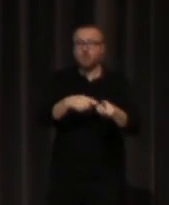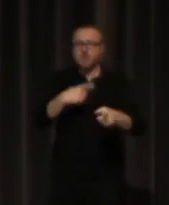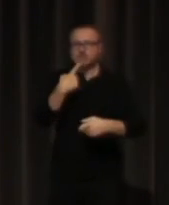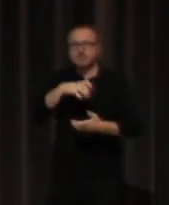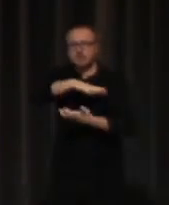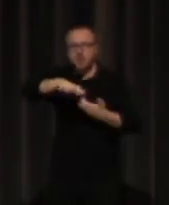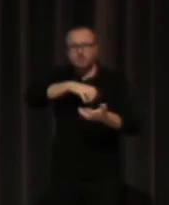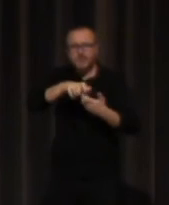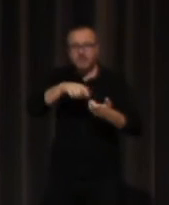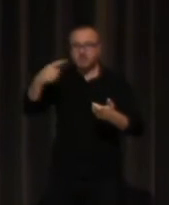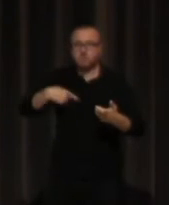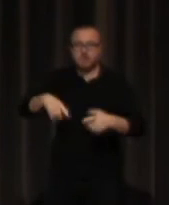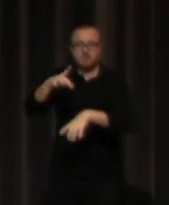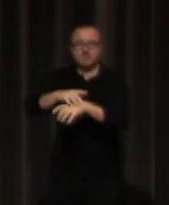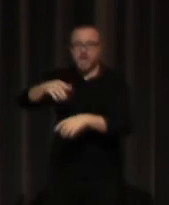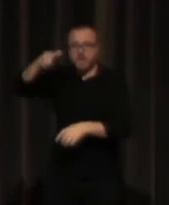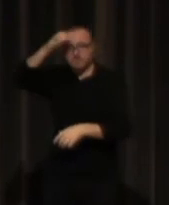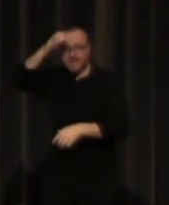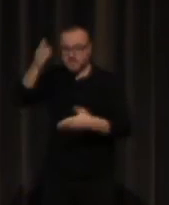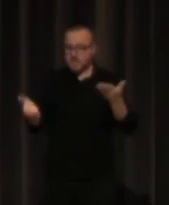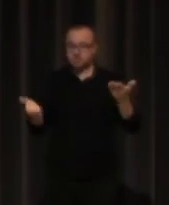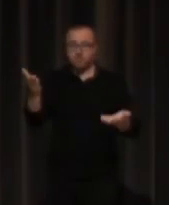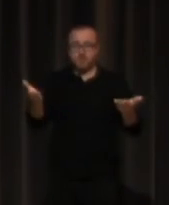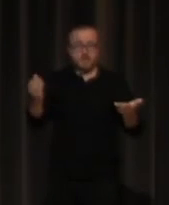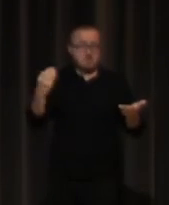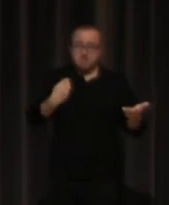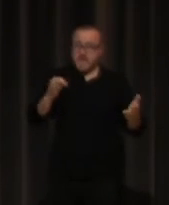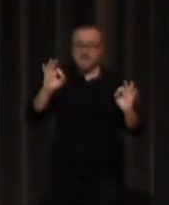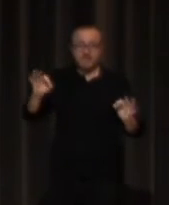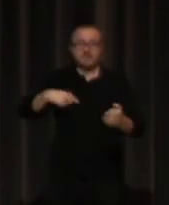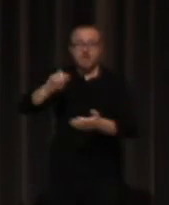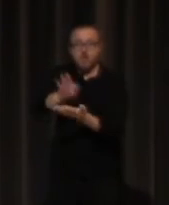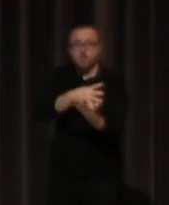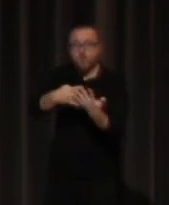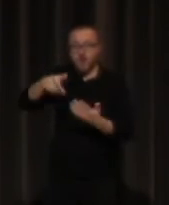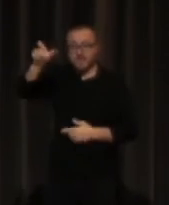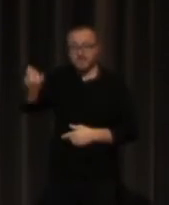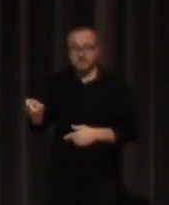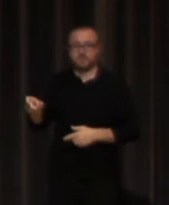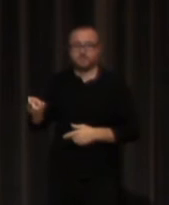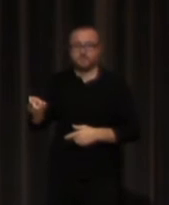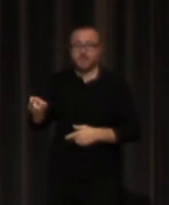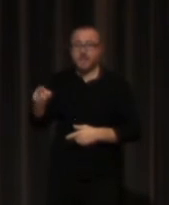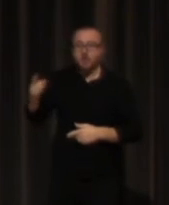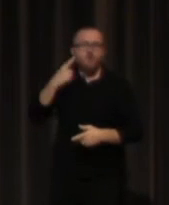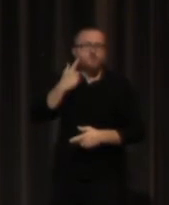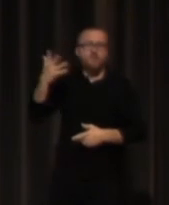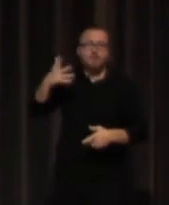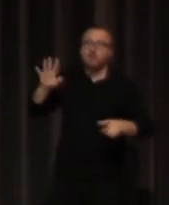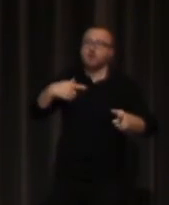als especialistes. Per això la fama dels poetes és merescuda. No té absolutament cap